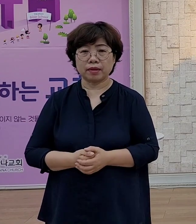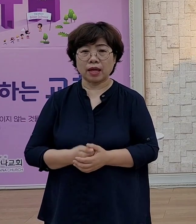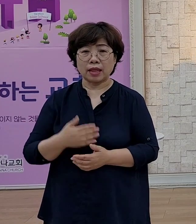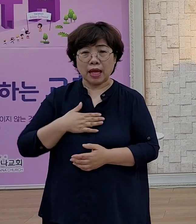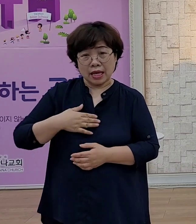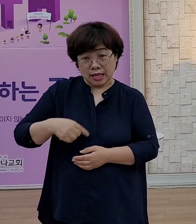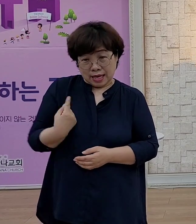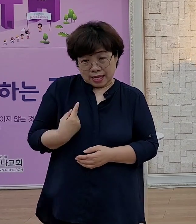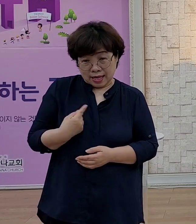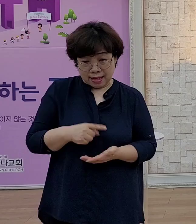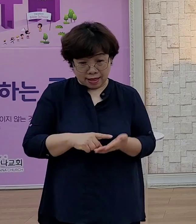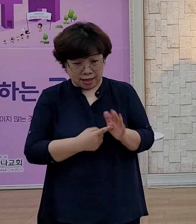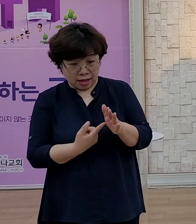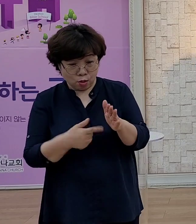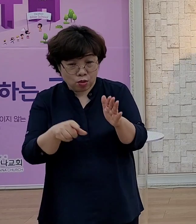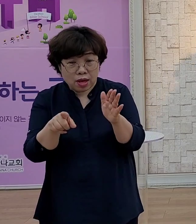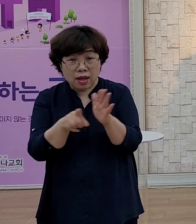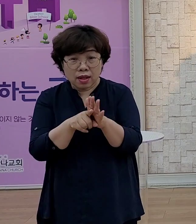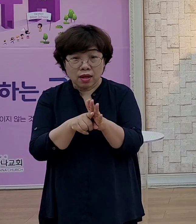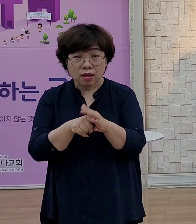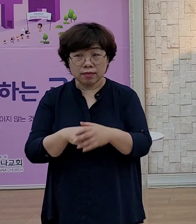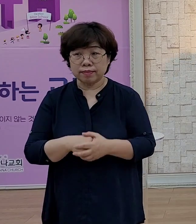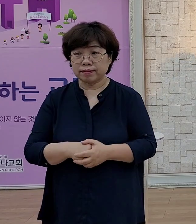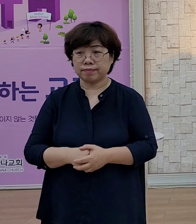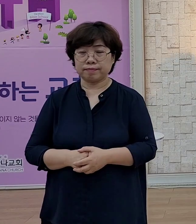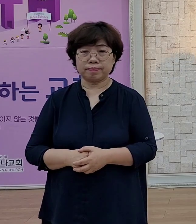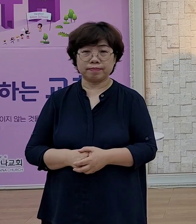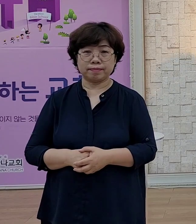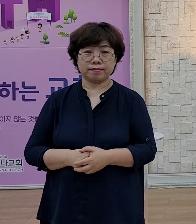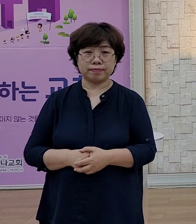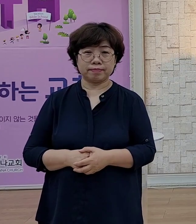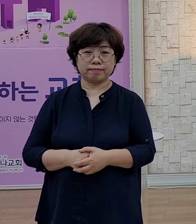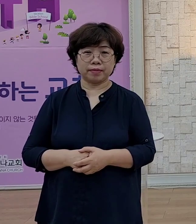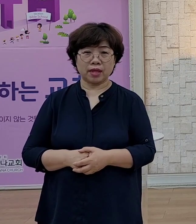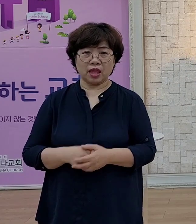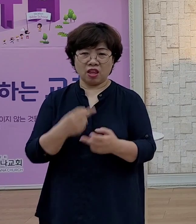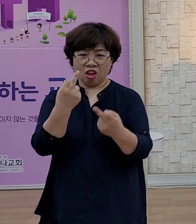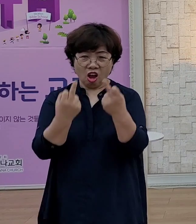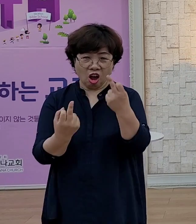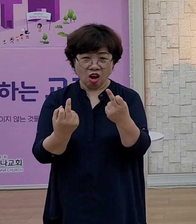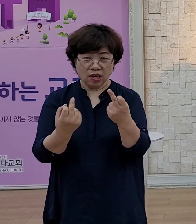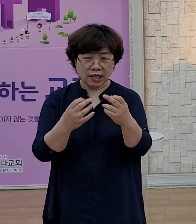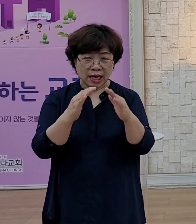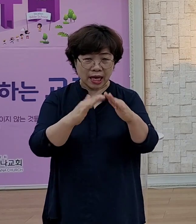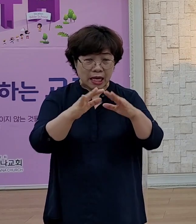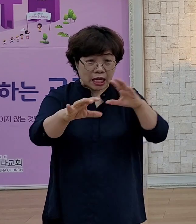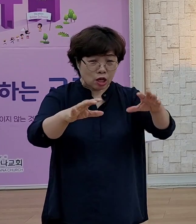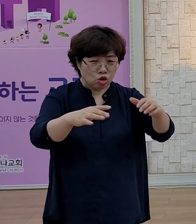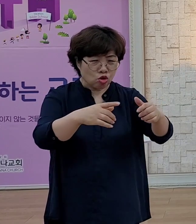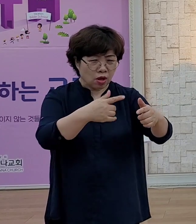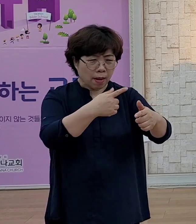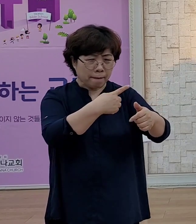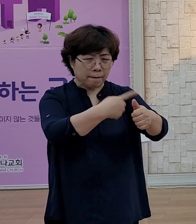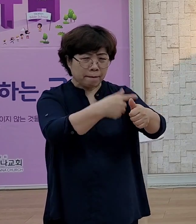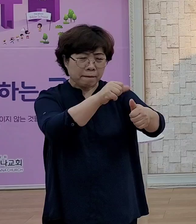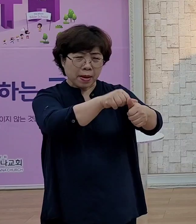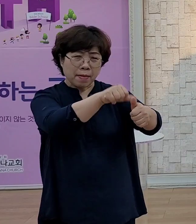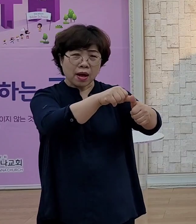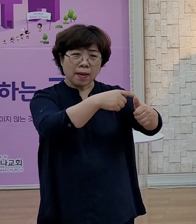나 자신을 드러내기 위해서 오히려 그 형제나 이웃을 비방하고